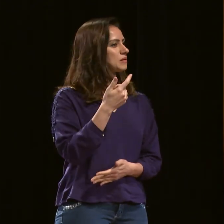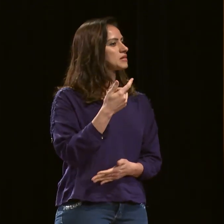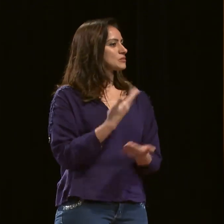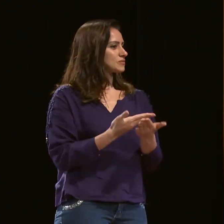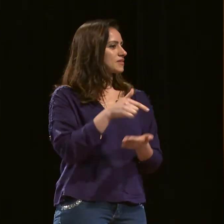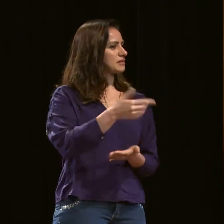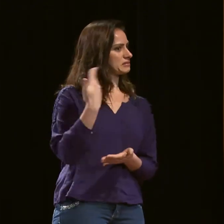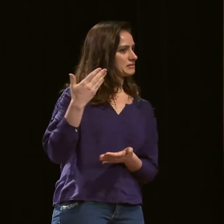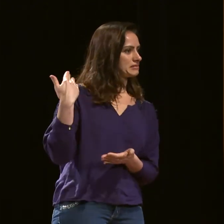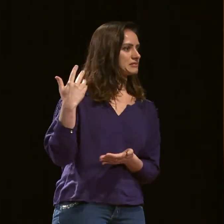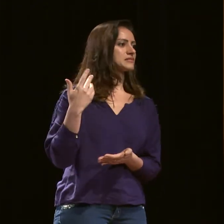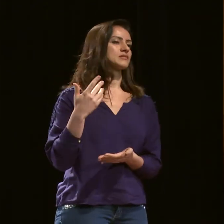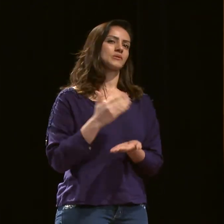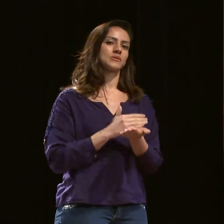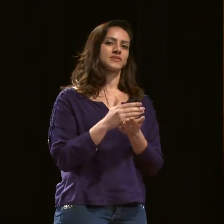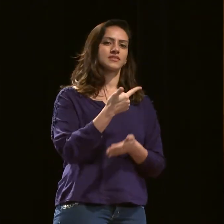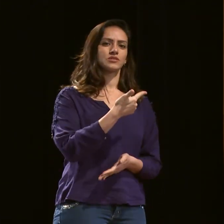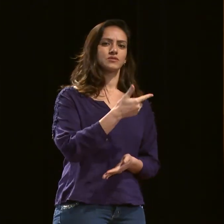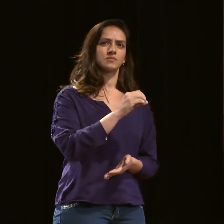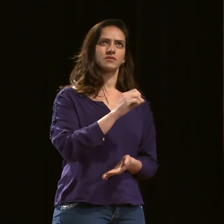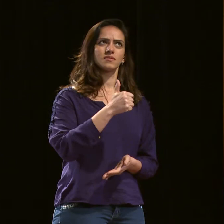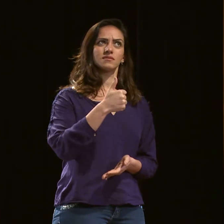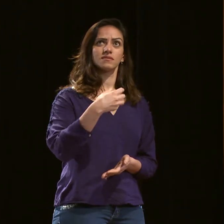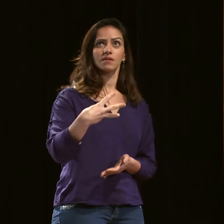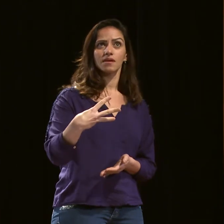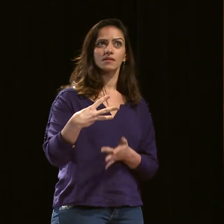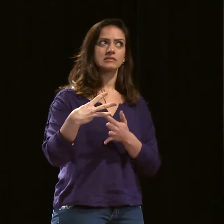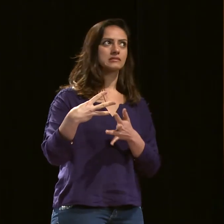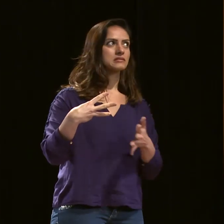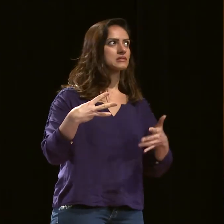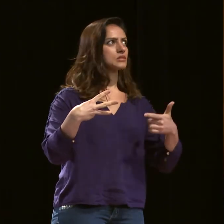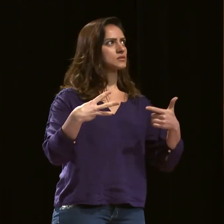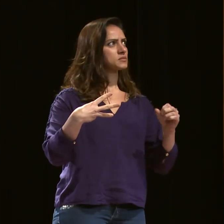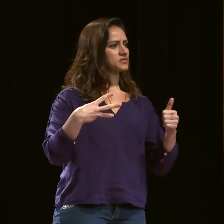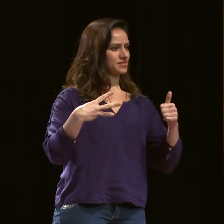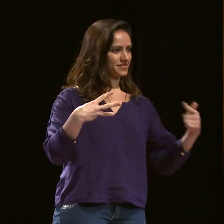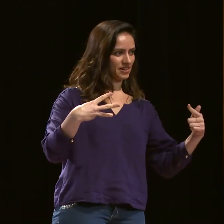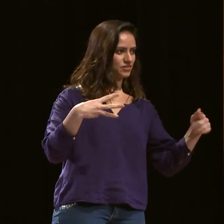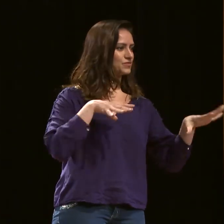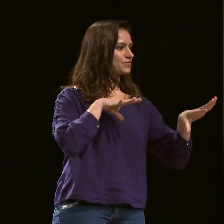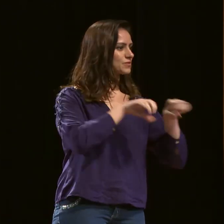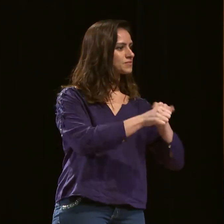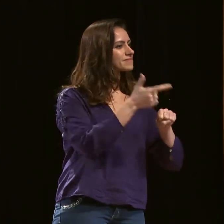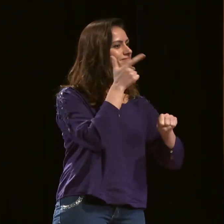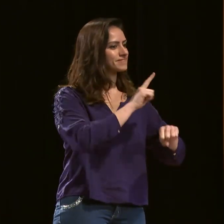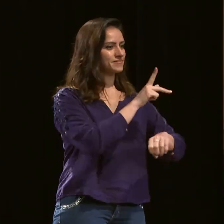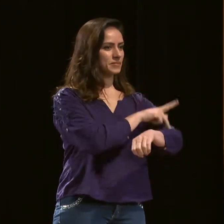bom. Eu estudei aqui, já tem um tempo. Eu comecei aqui em 2013 e concluí em 2017, né, que